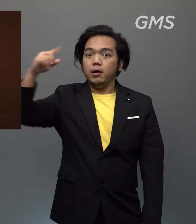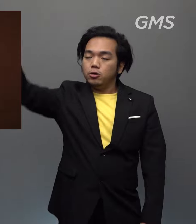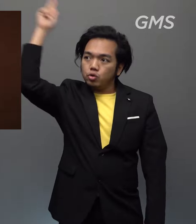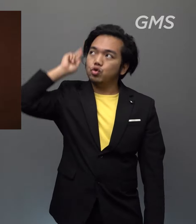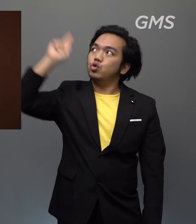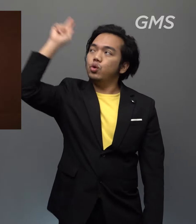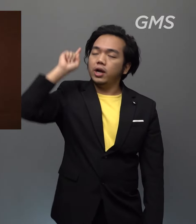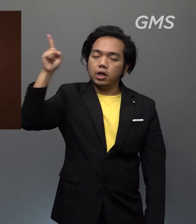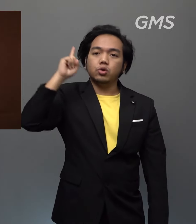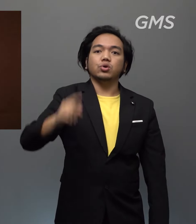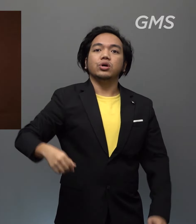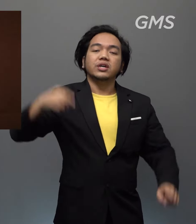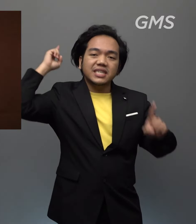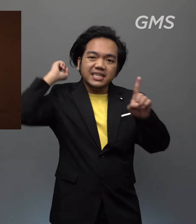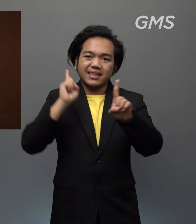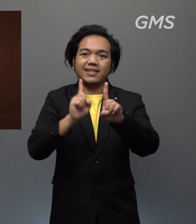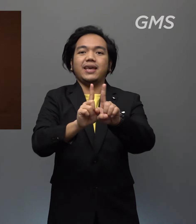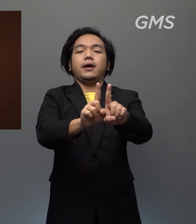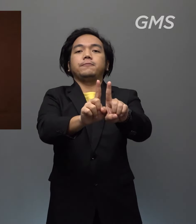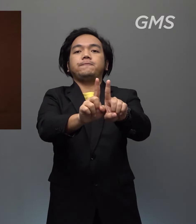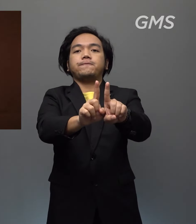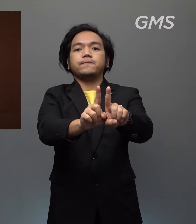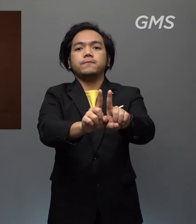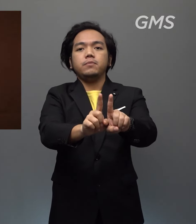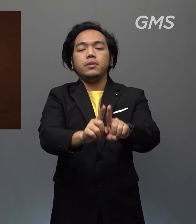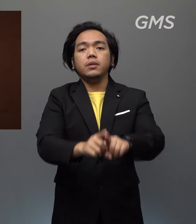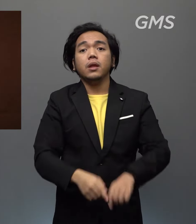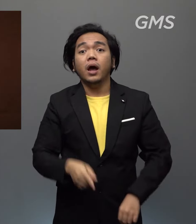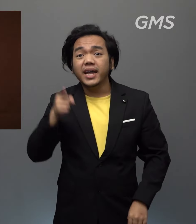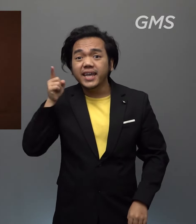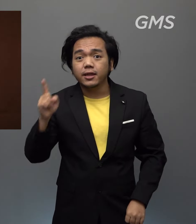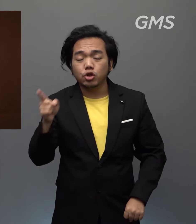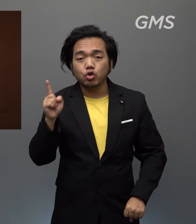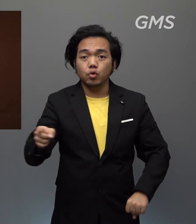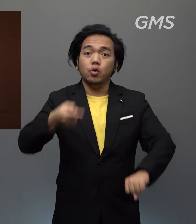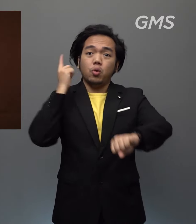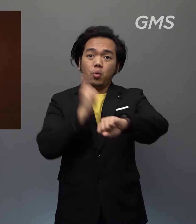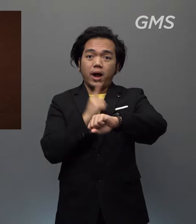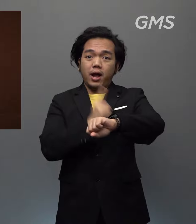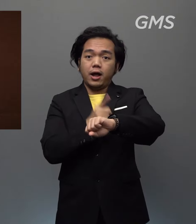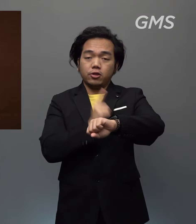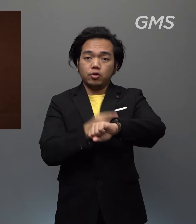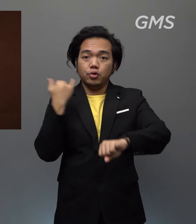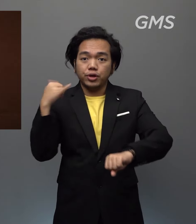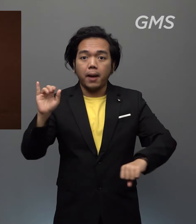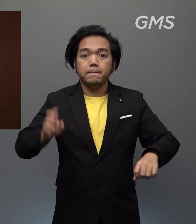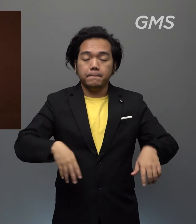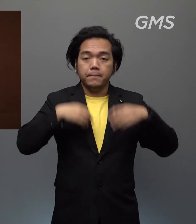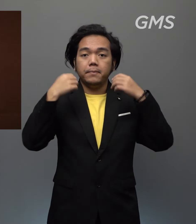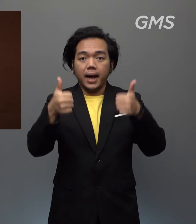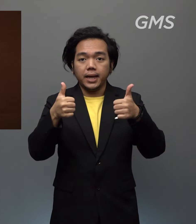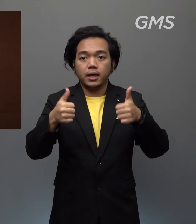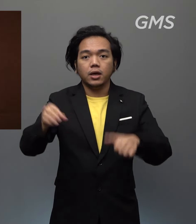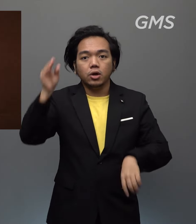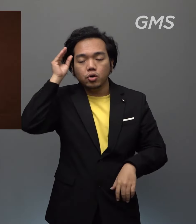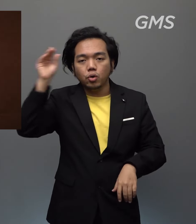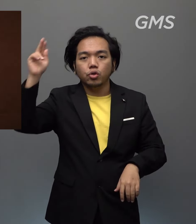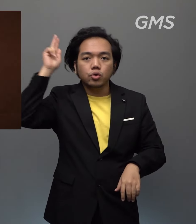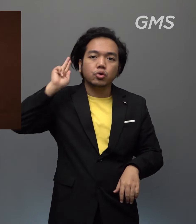pula, menjadi sebuah waktu yang baik untuk Tuhan tetap